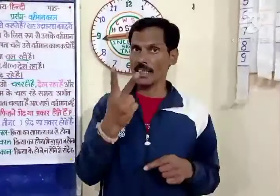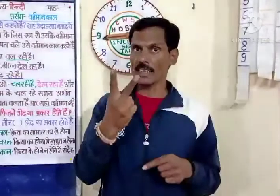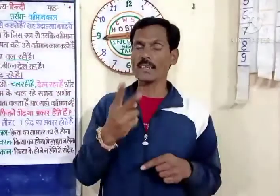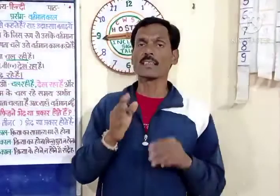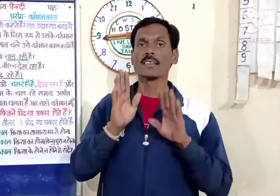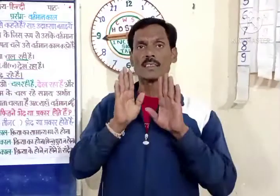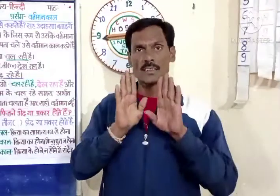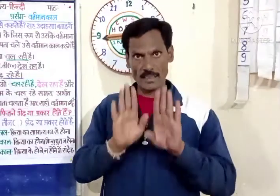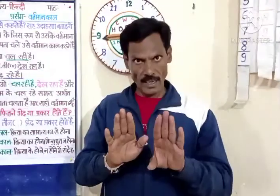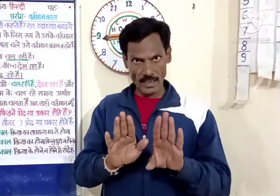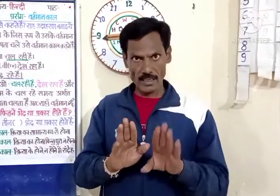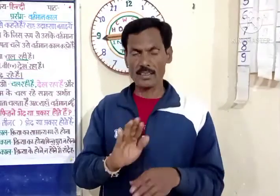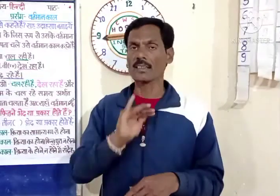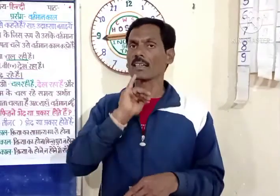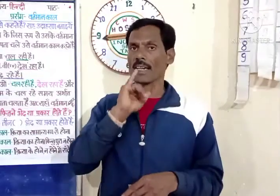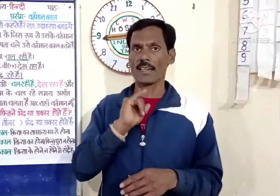देख रहा है।